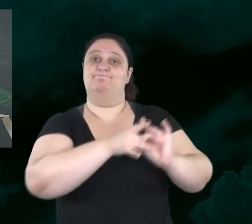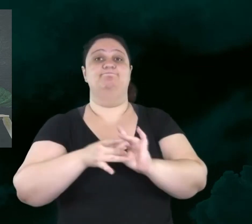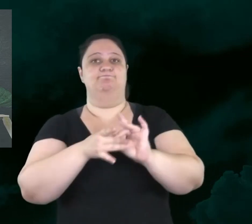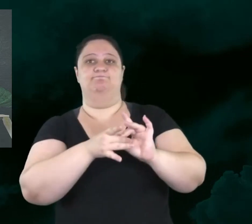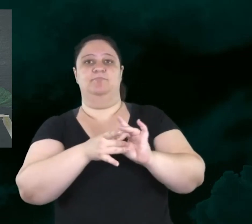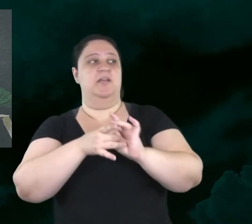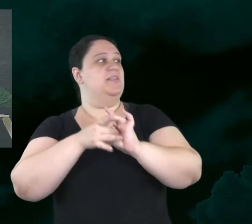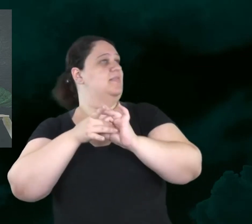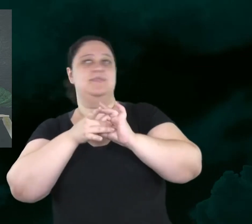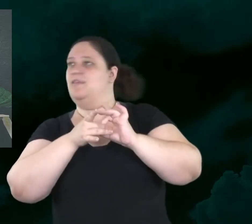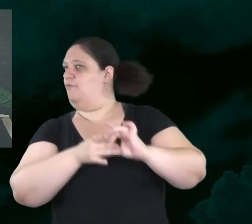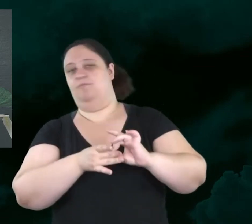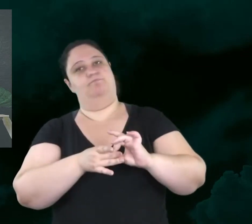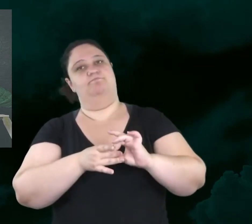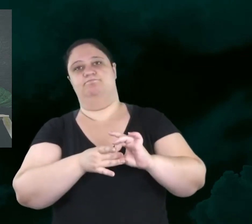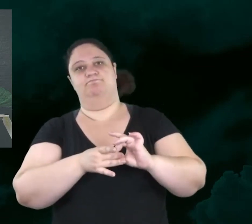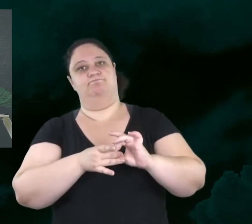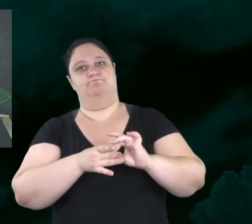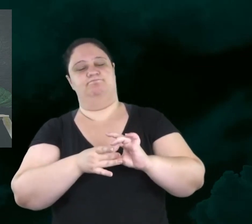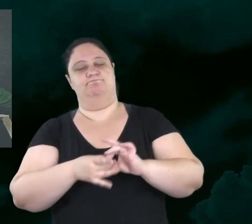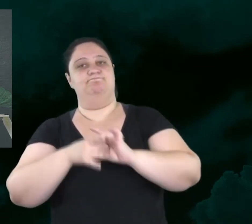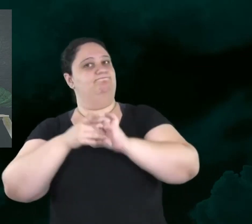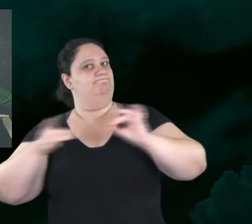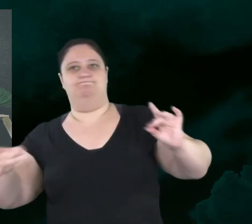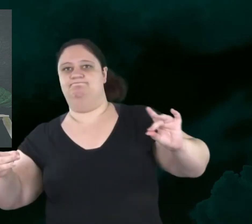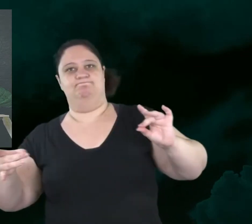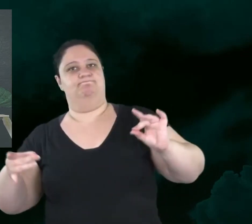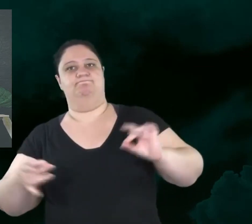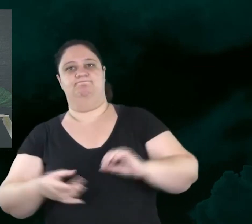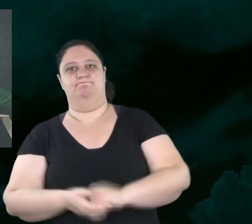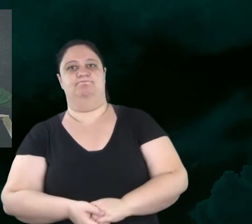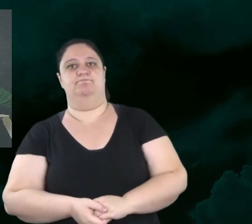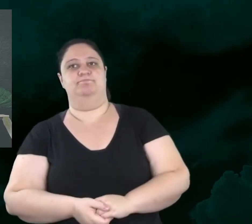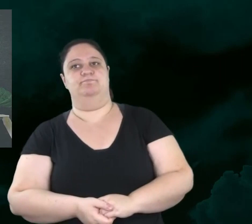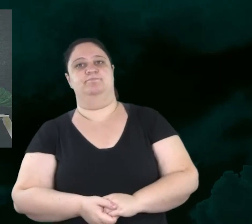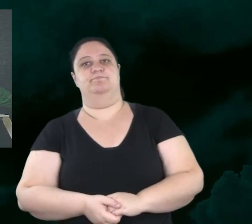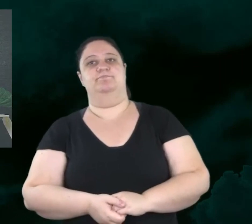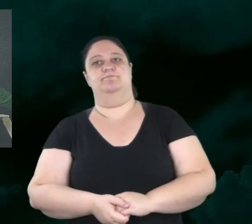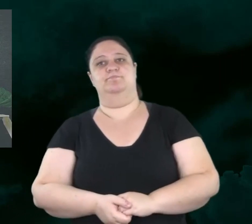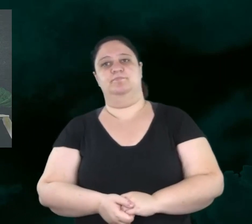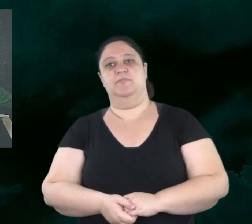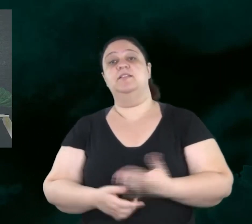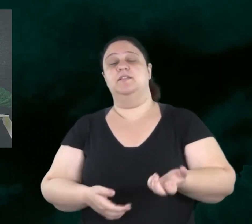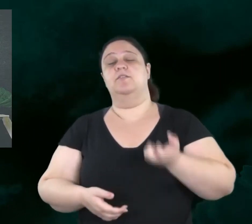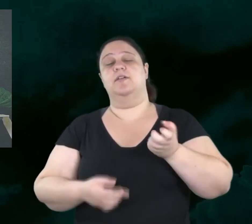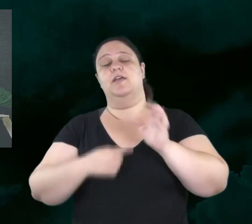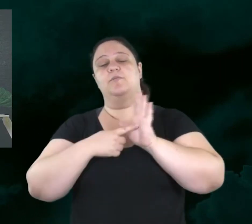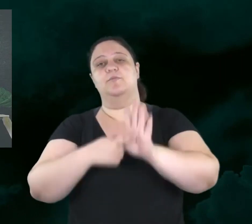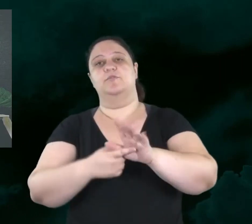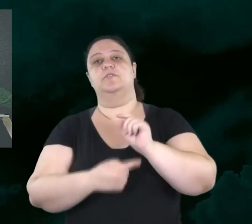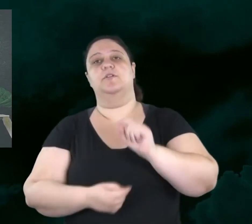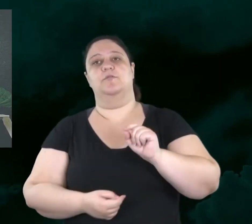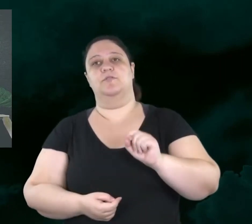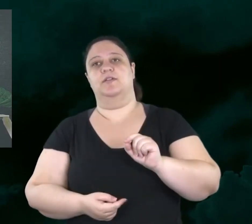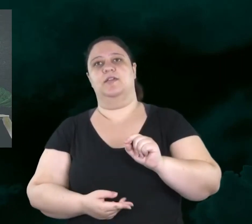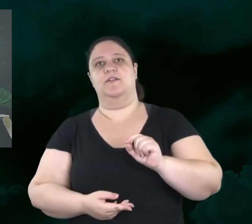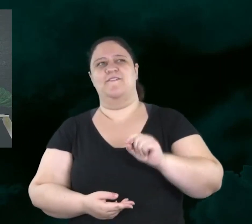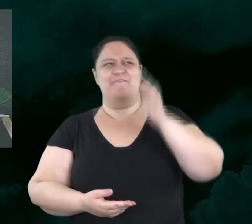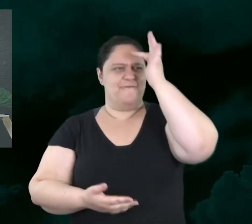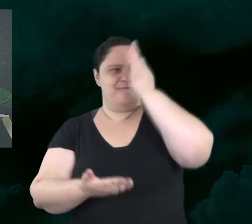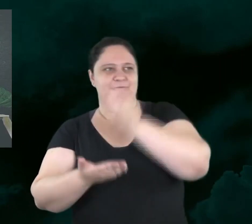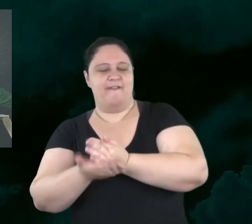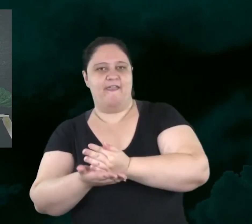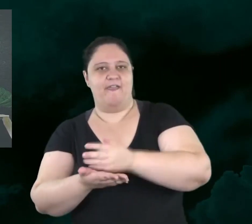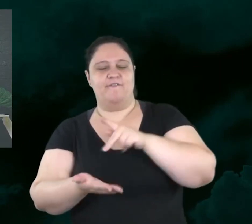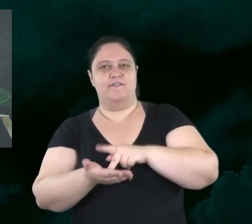bem. Então, eu quero mostrar para vocês a questão, então, da ligação da fé com a verdade. João